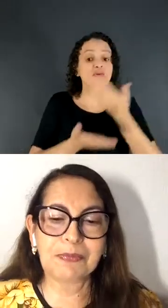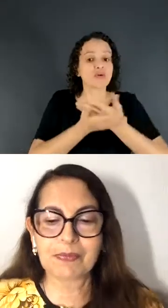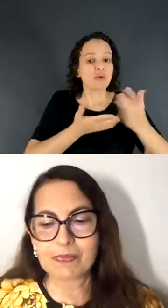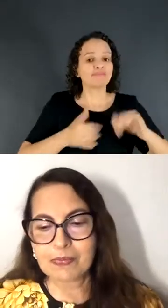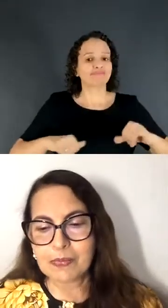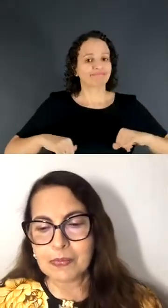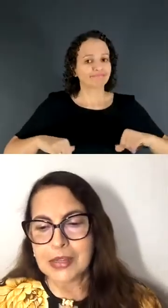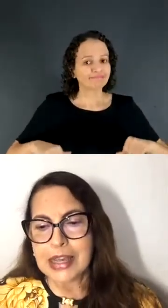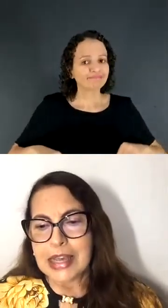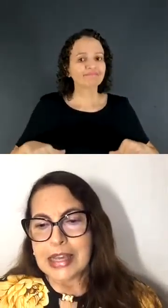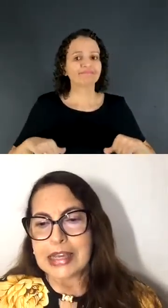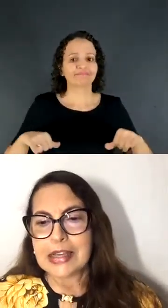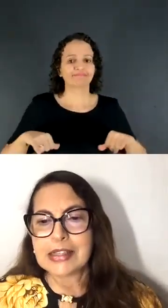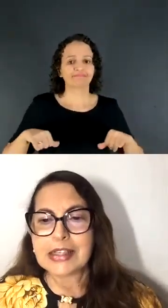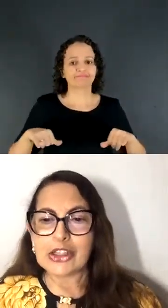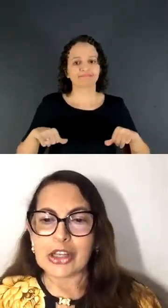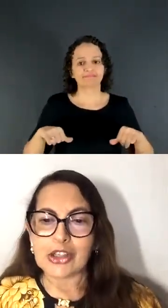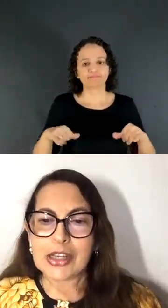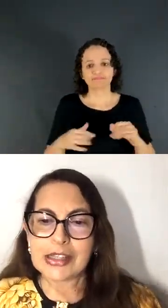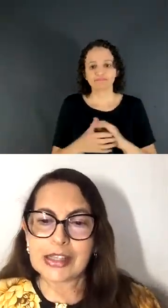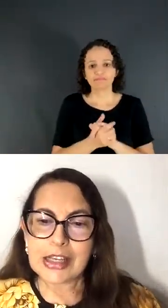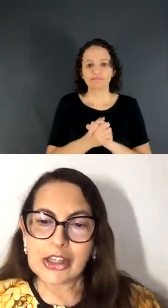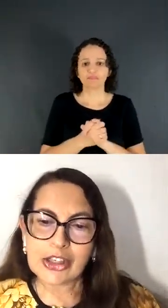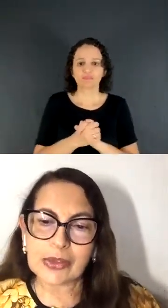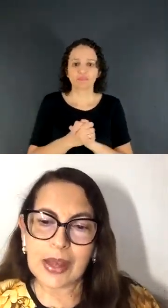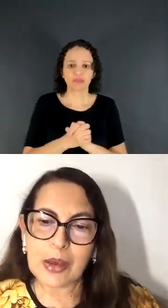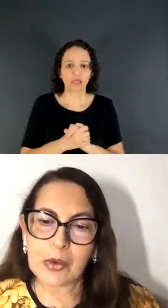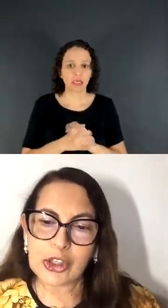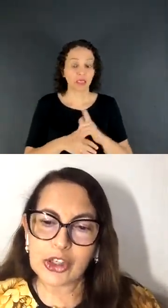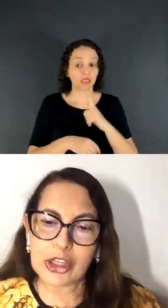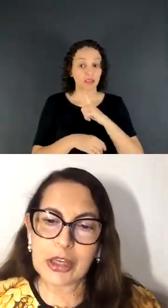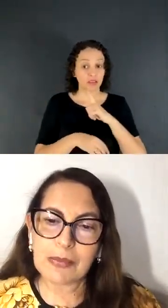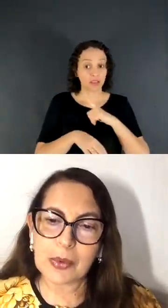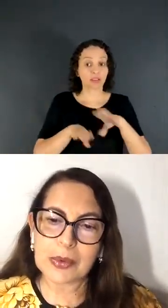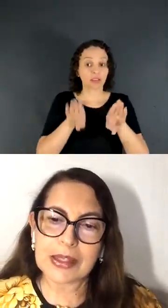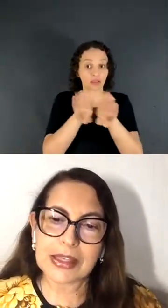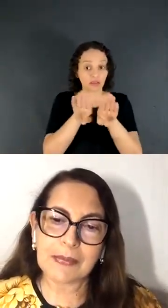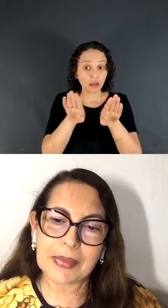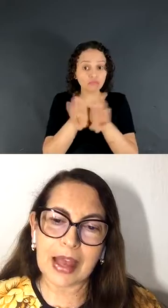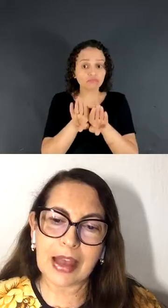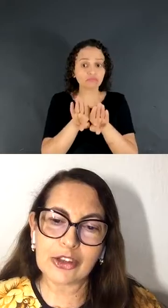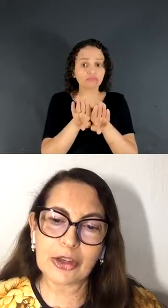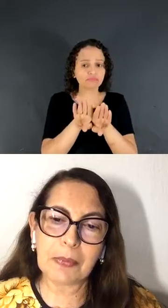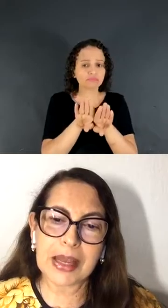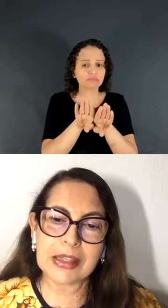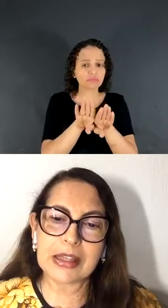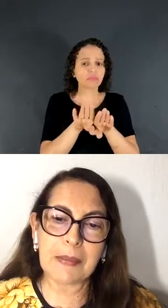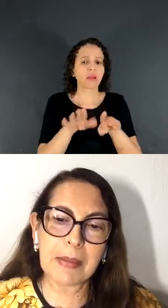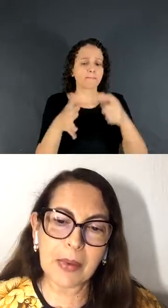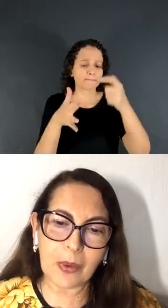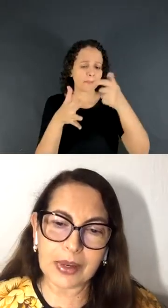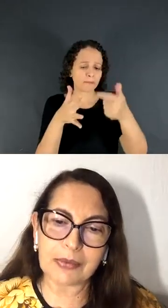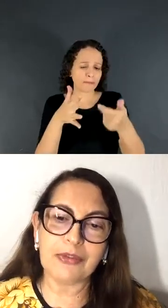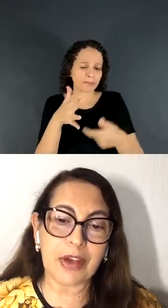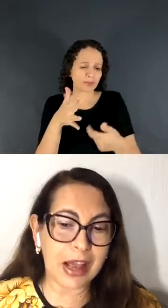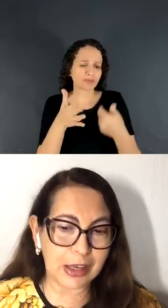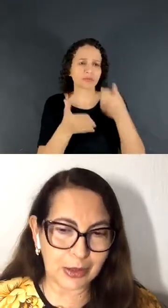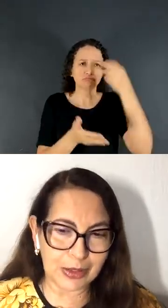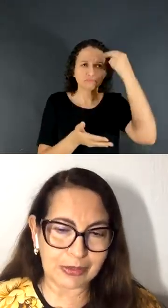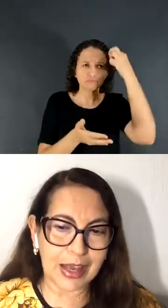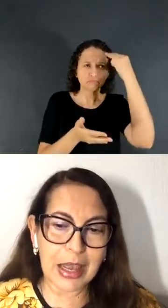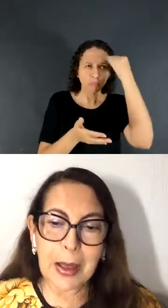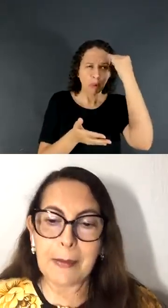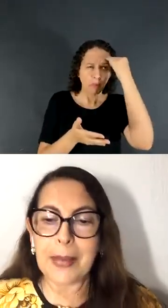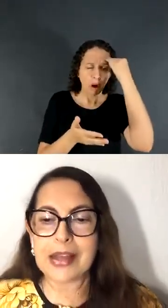isso? E assim, gente, existe, né, os tipos, tá, de perda da memória,